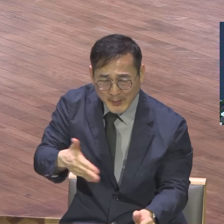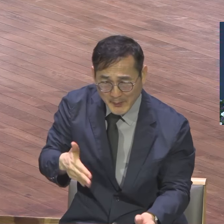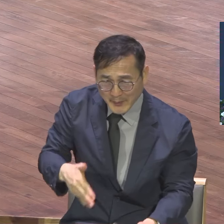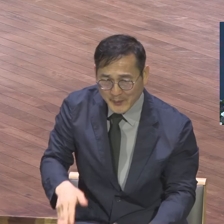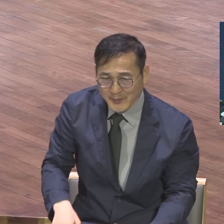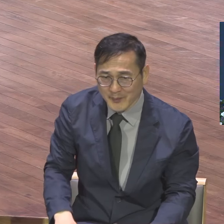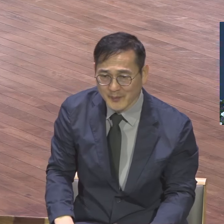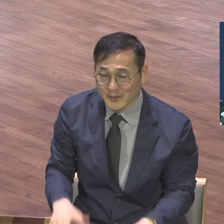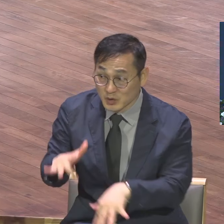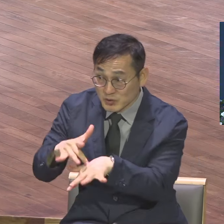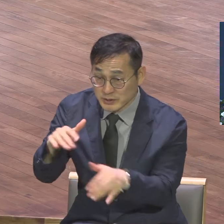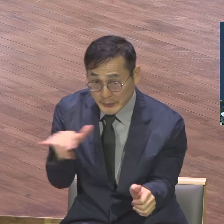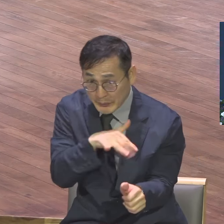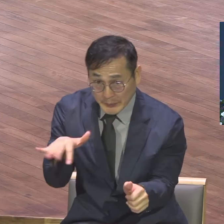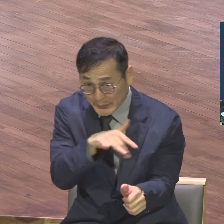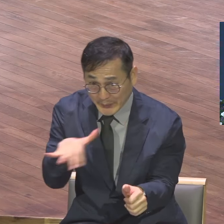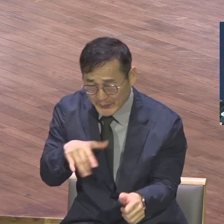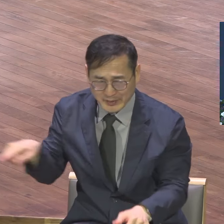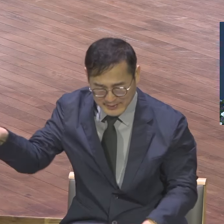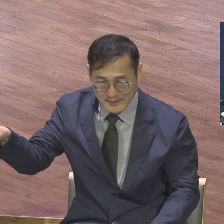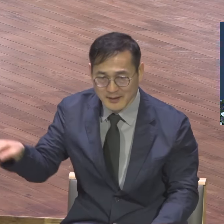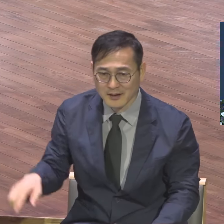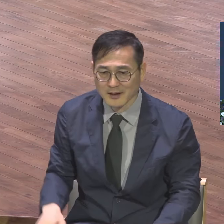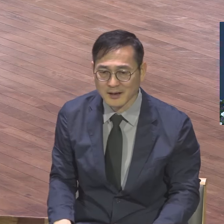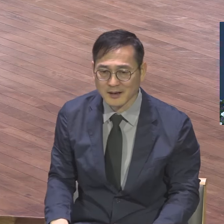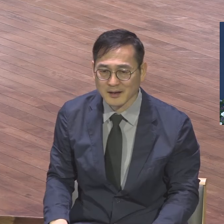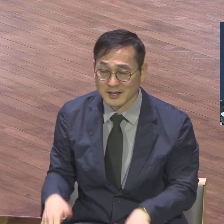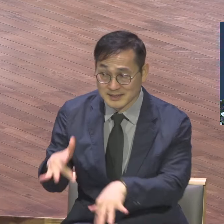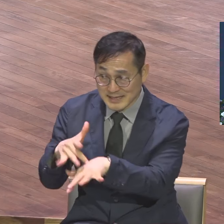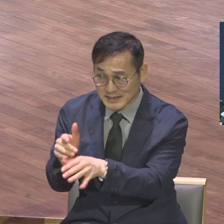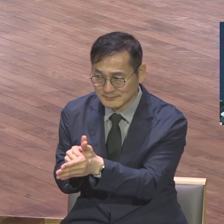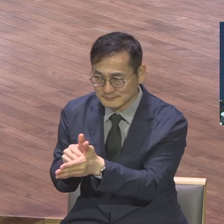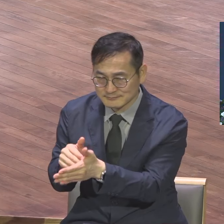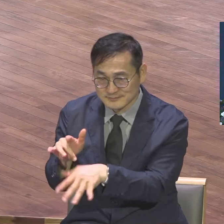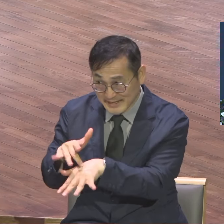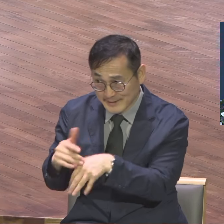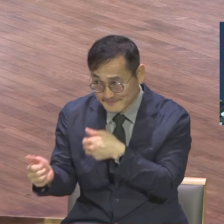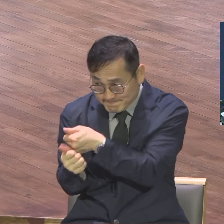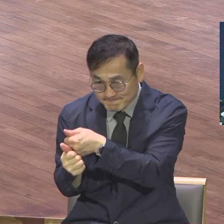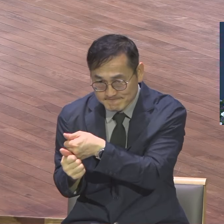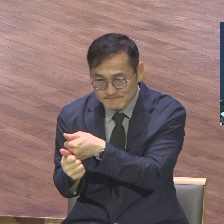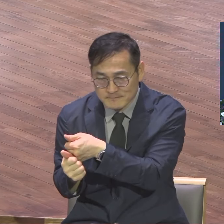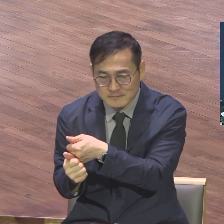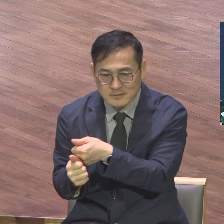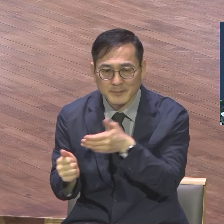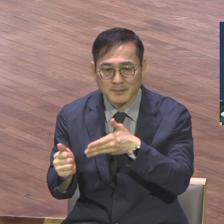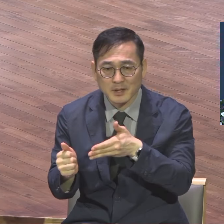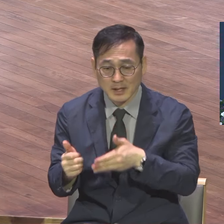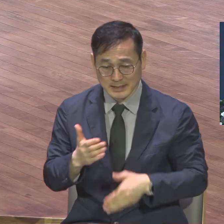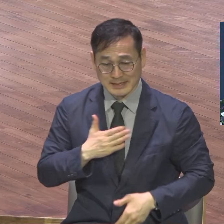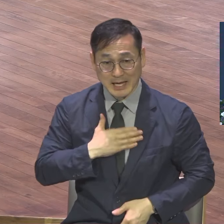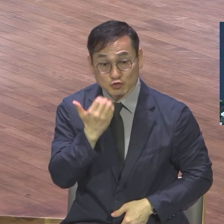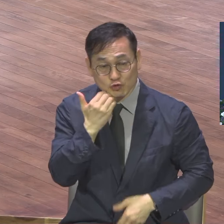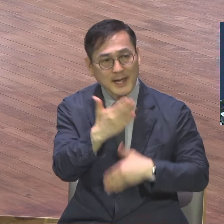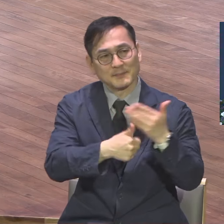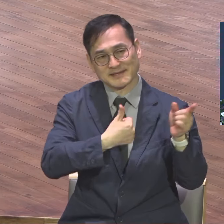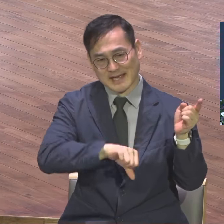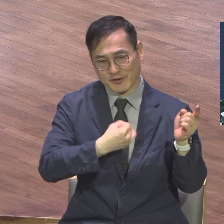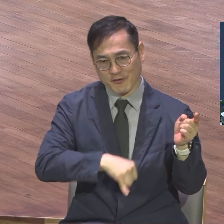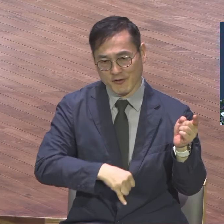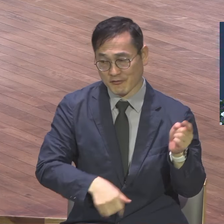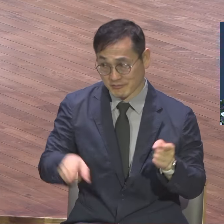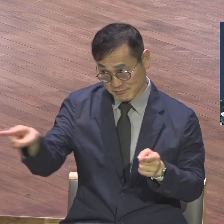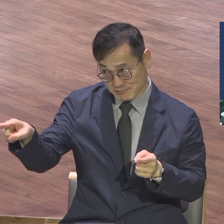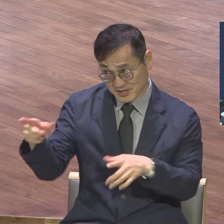전부 귀신 장난이에요. 사단을 결박하시기 바랍니다. 그 능력 있어요. 그걸 영적으로 해석해야지.